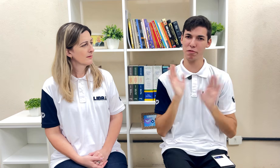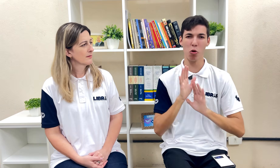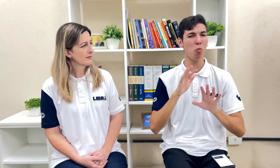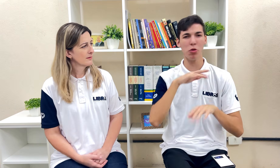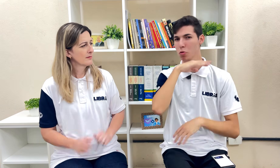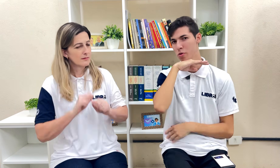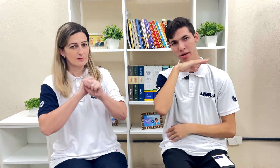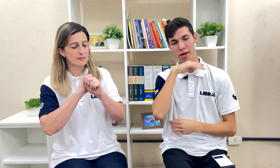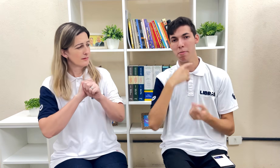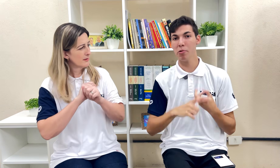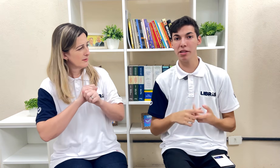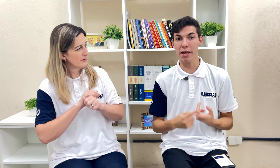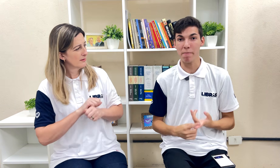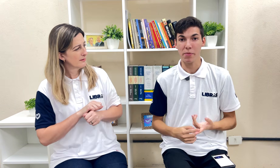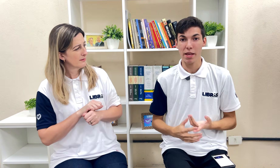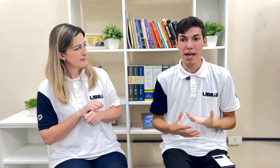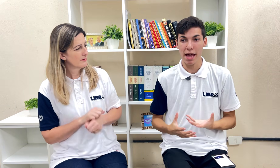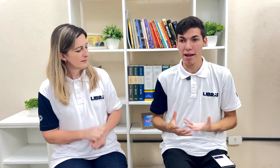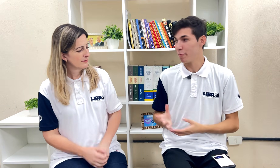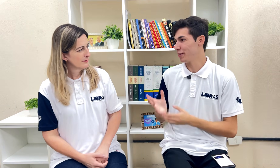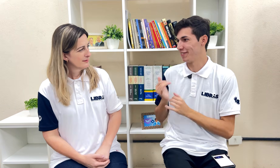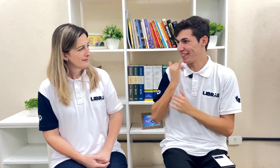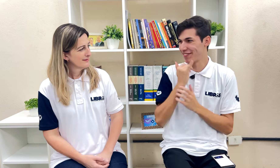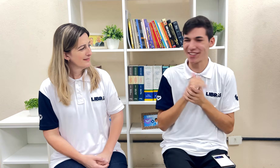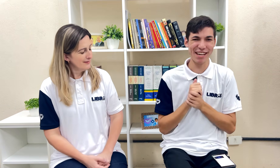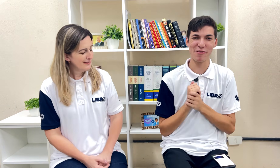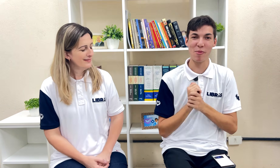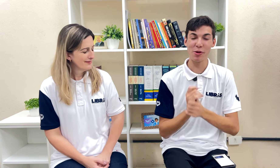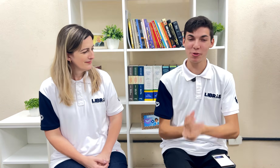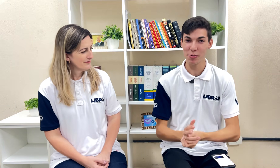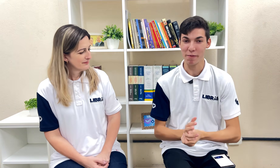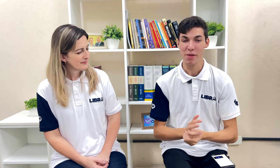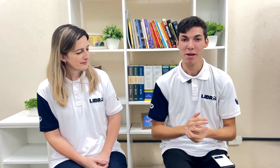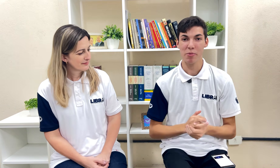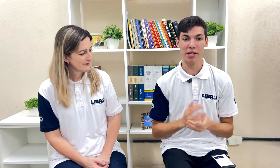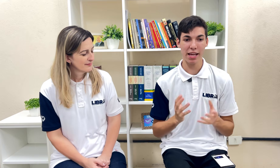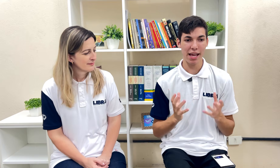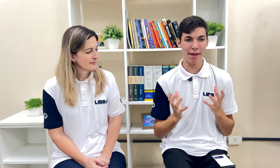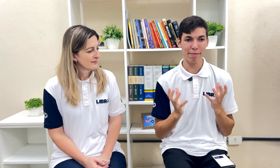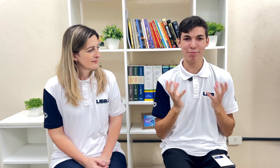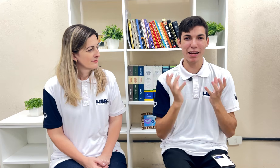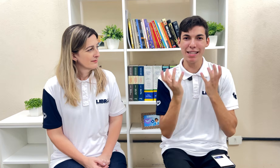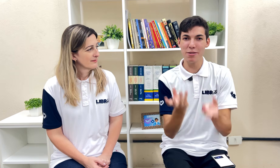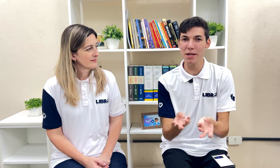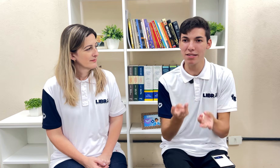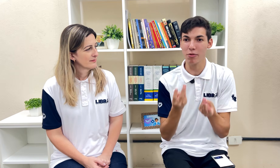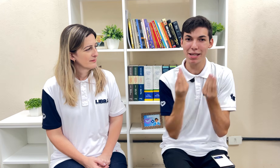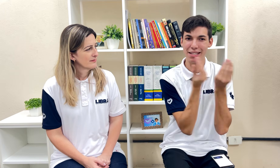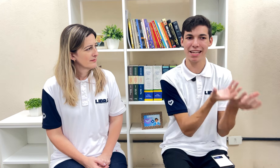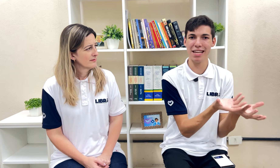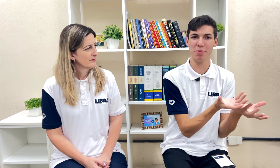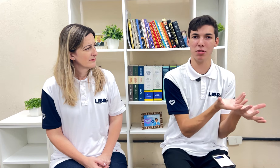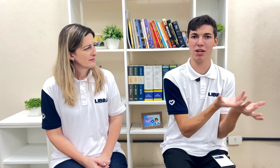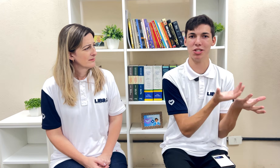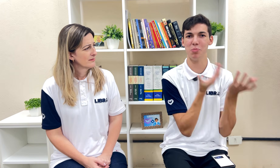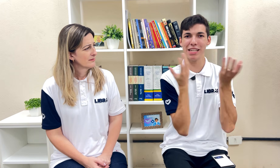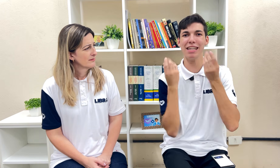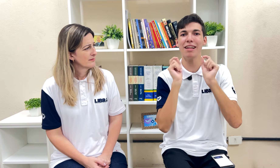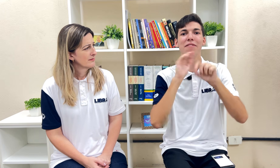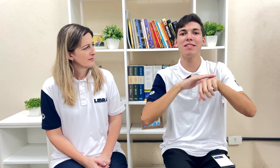ficou muito ruim. Por quê? Por que ficou muito ruim? Porque cadê a expressão? Quem é esse personagem? Por que ele tá